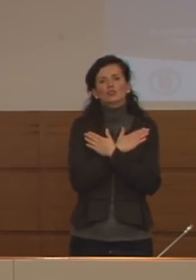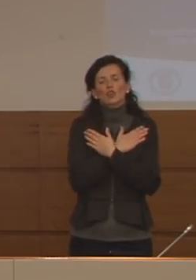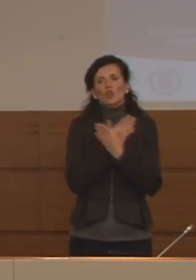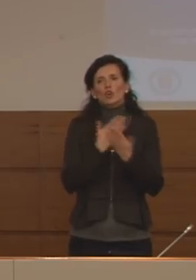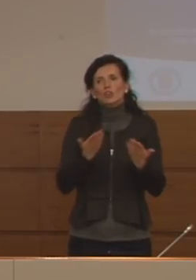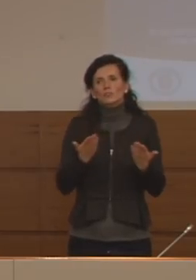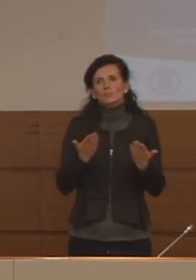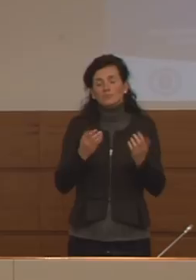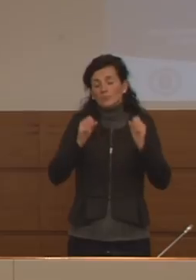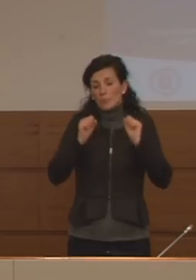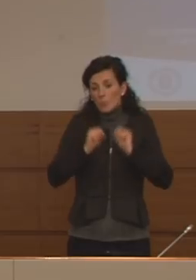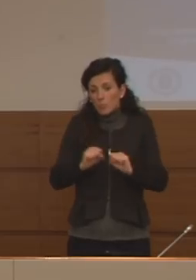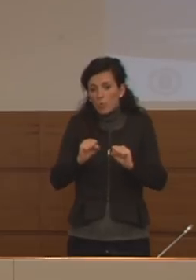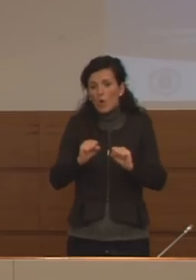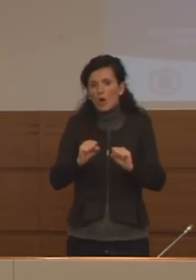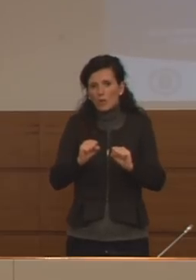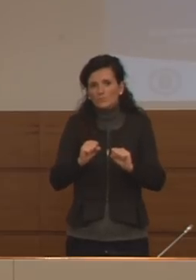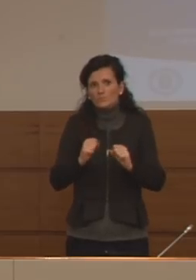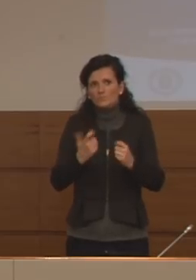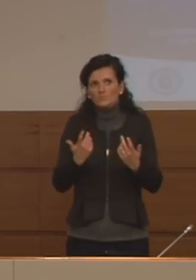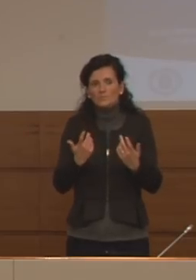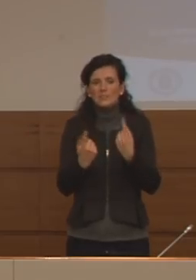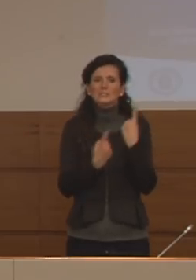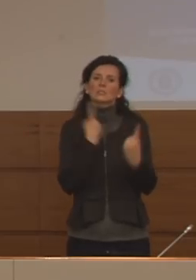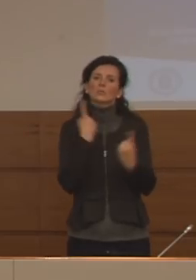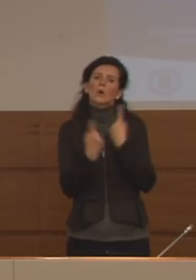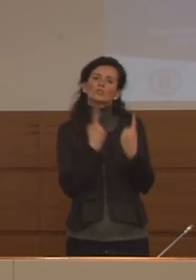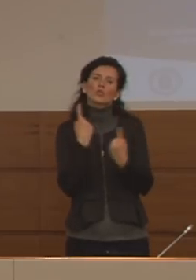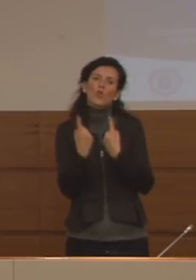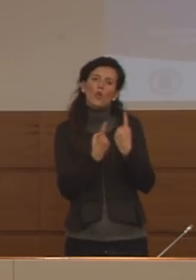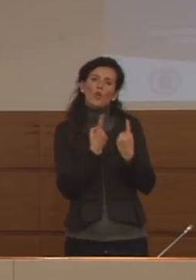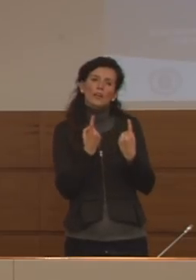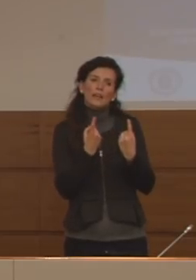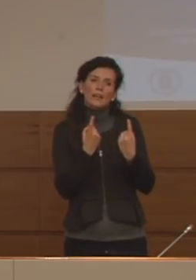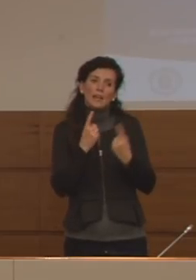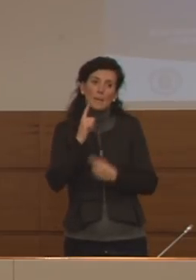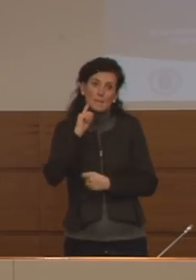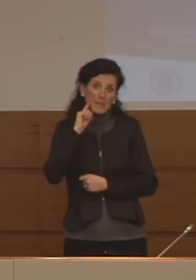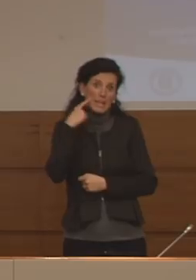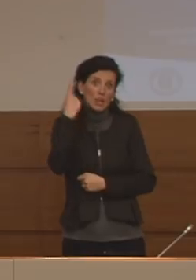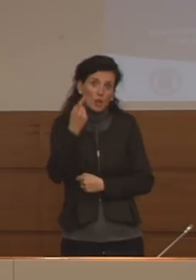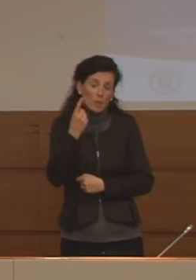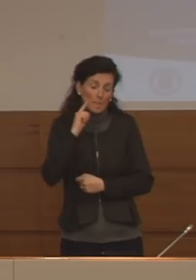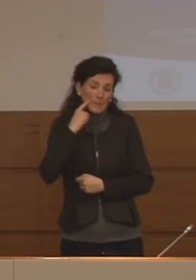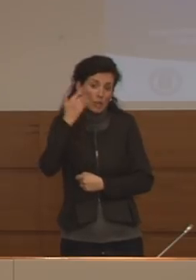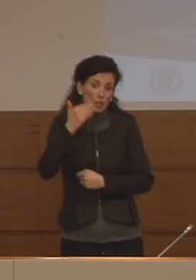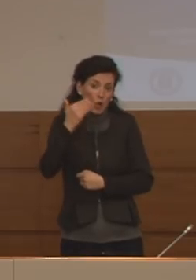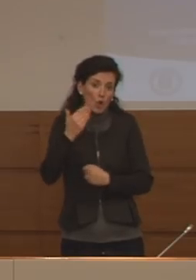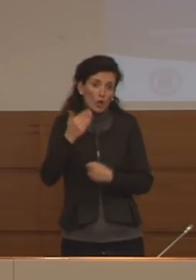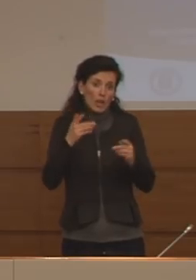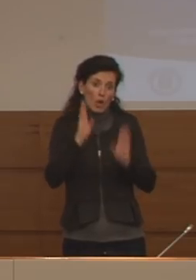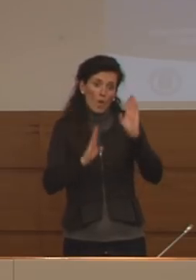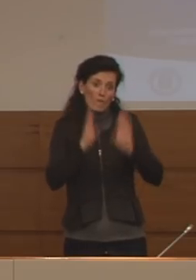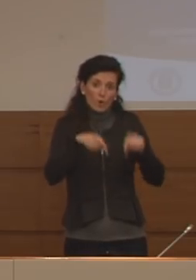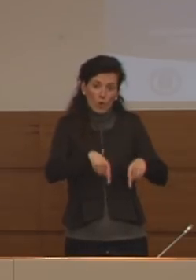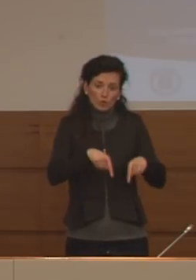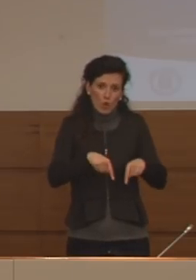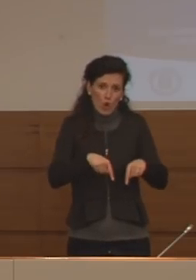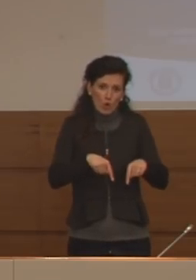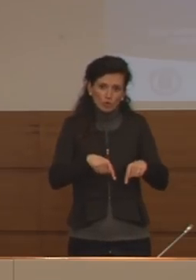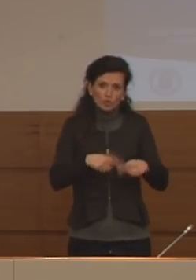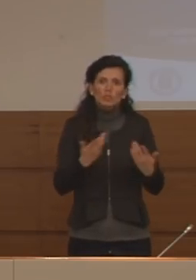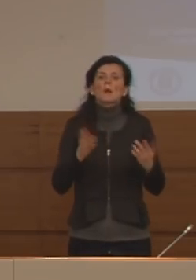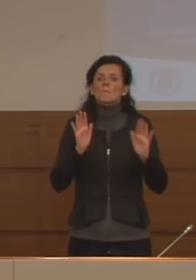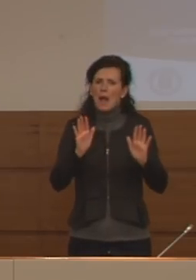potremmo trovare in una situazione migliore rispetto a quella di oggi fermo rimanendo tutte le